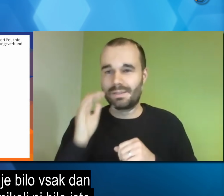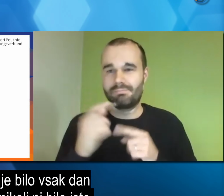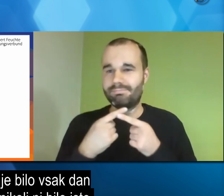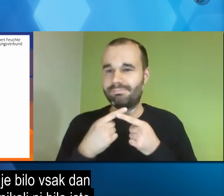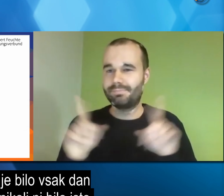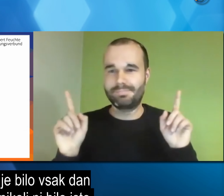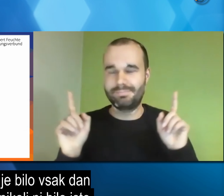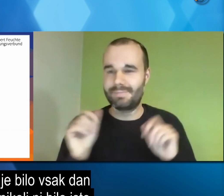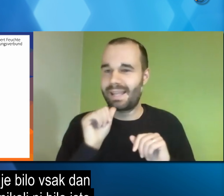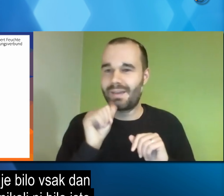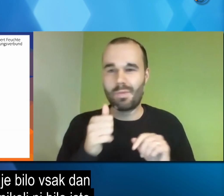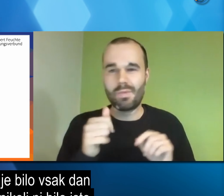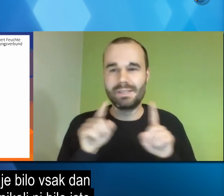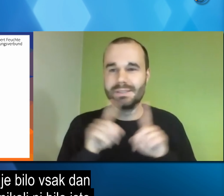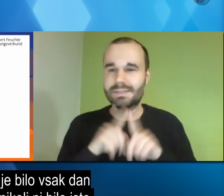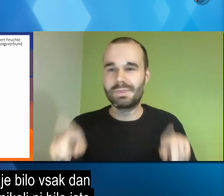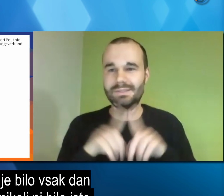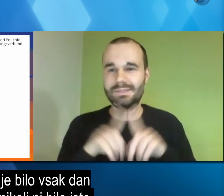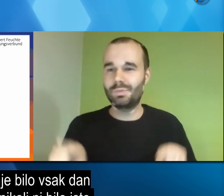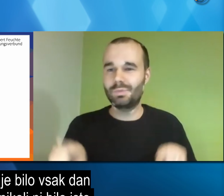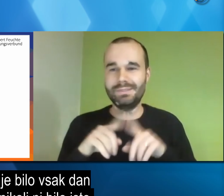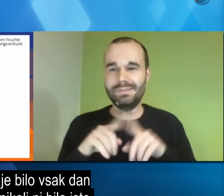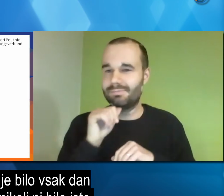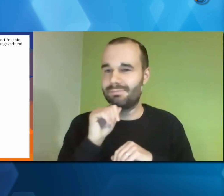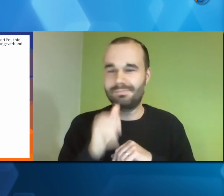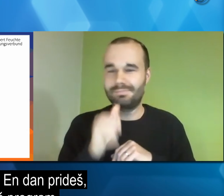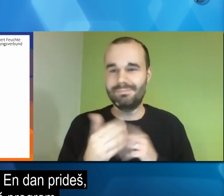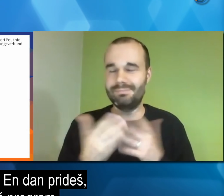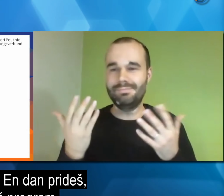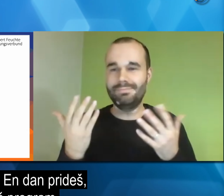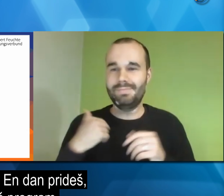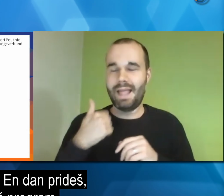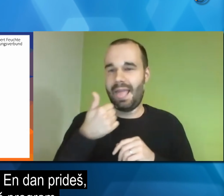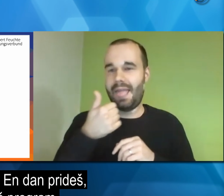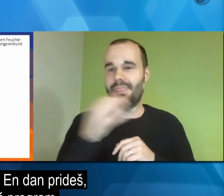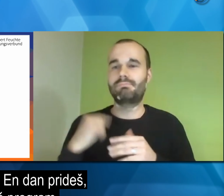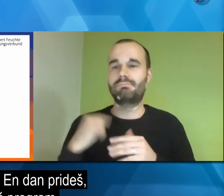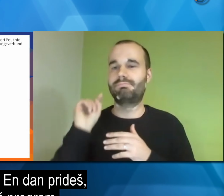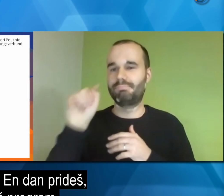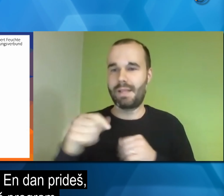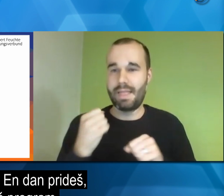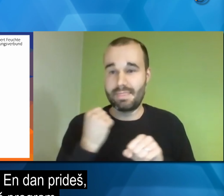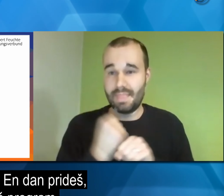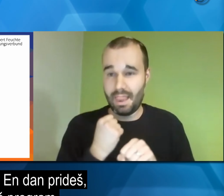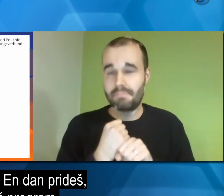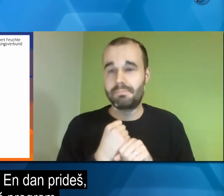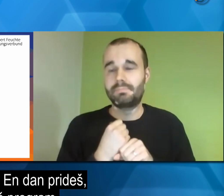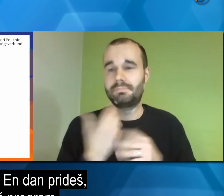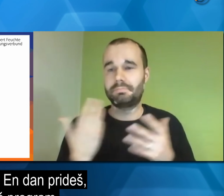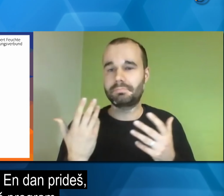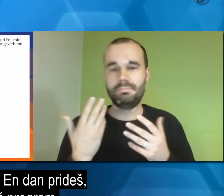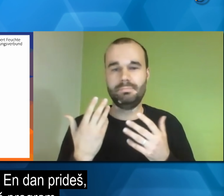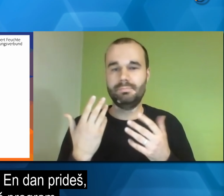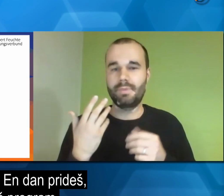Moje delo je bilo vsak dan drugačno, nikoli ni bilo isto, res nikoli. En dan prideš,